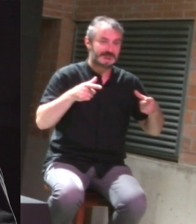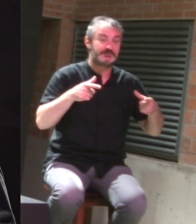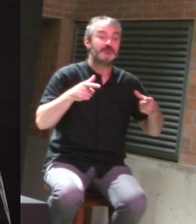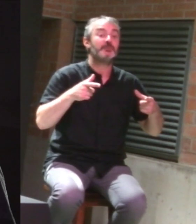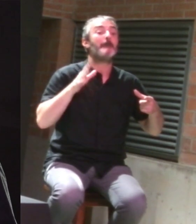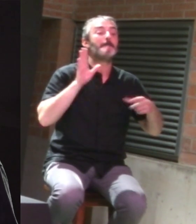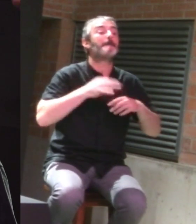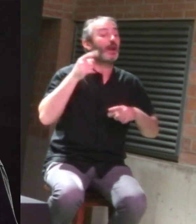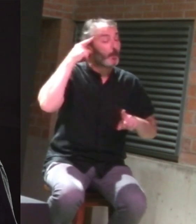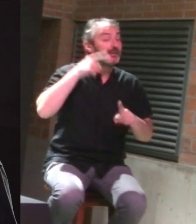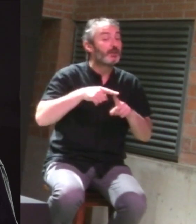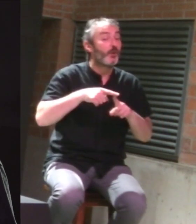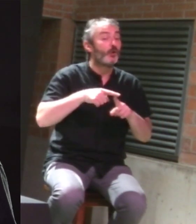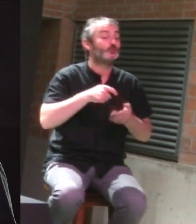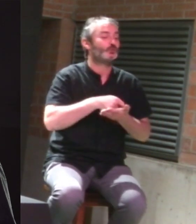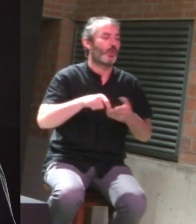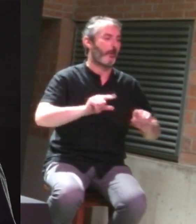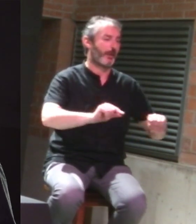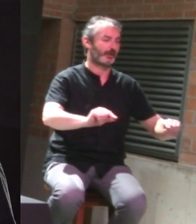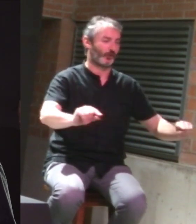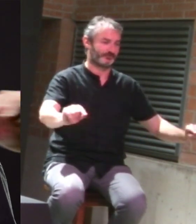mantener los límites salariales bajos.